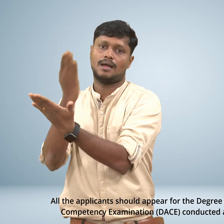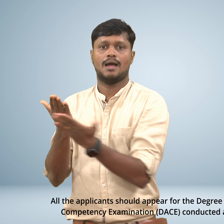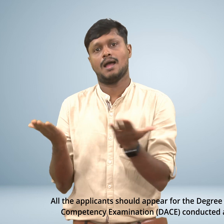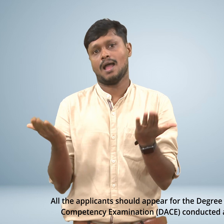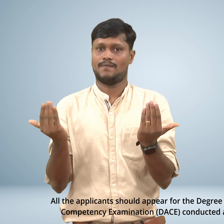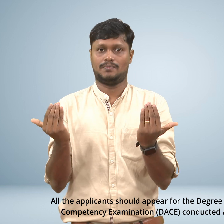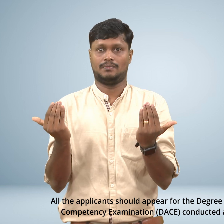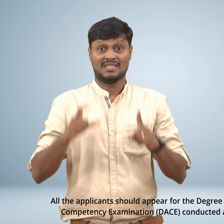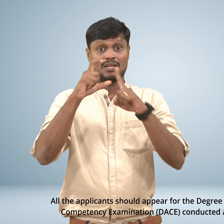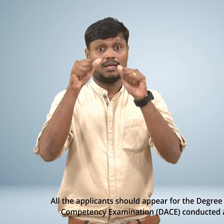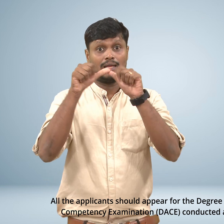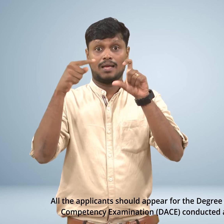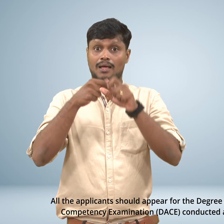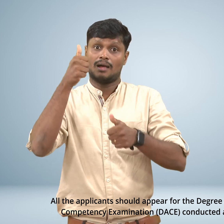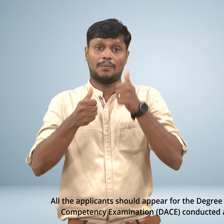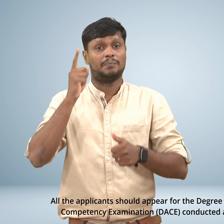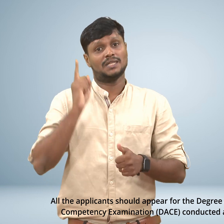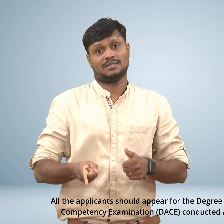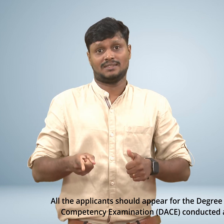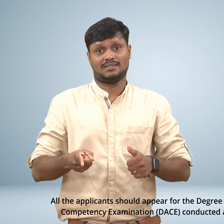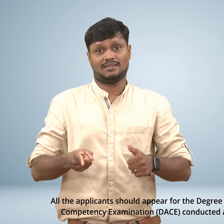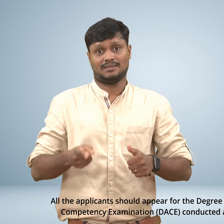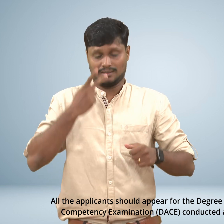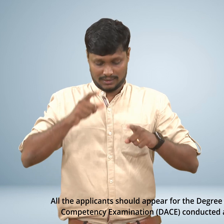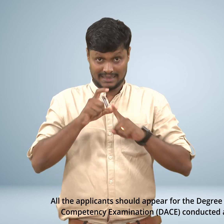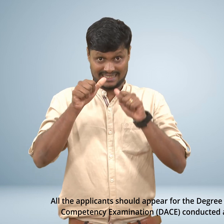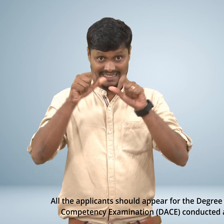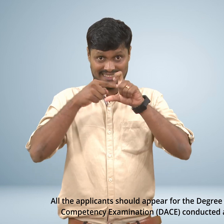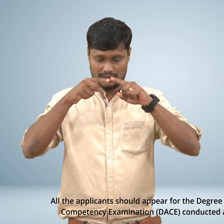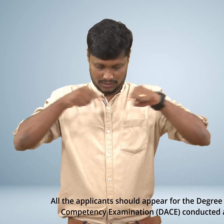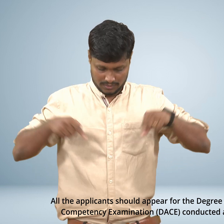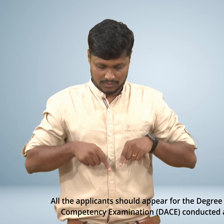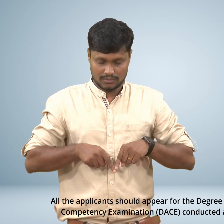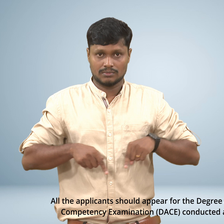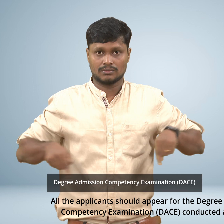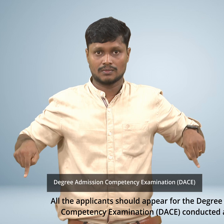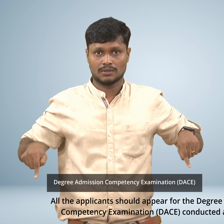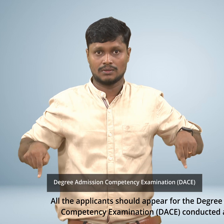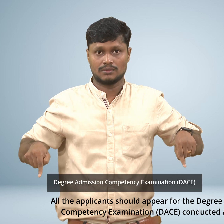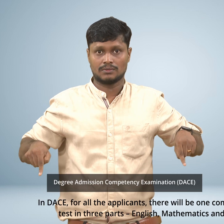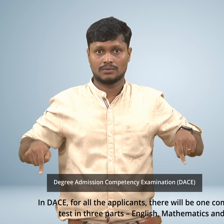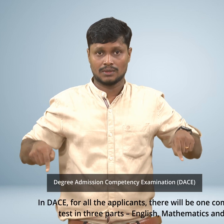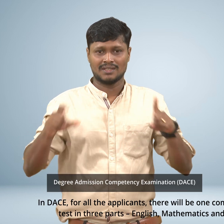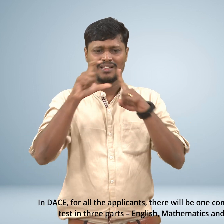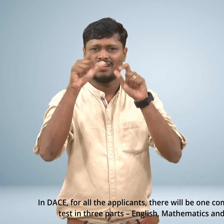ഇതിനായി ഡേയ്സ് പരീക്ഷ നിർബന്ധമാണ്. ഡേയ്സ് എന്ന് പറയുന്നത് ഡിഗ്രി അഡ്മിഷൻ കോമ്പീറ്റൻസി എക്സാമിനേഷൻ ആണ്. ഈ എക്സാമിനേഷൻ